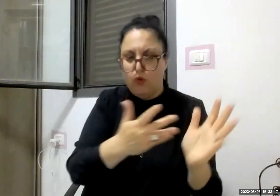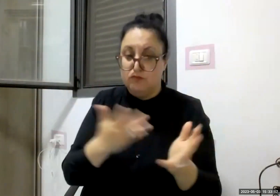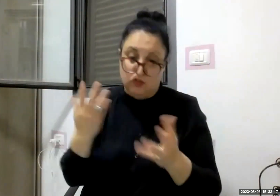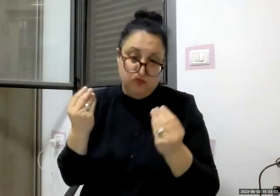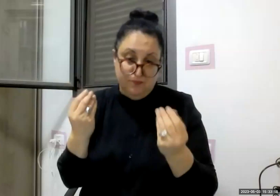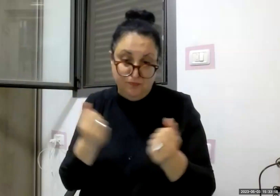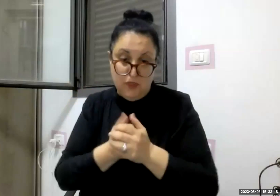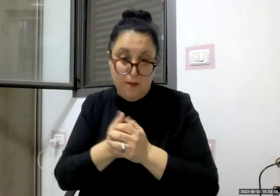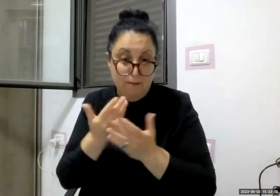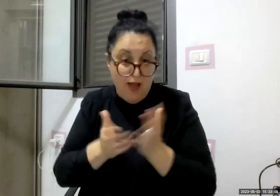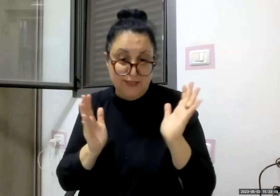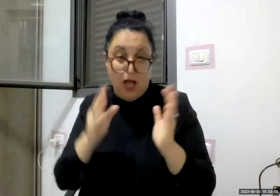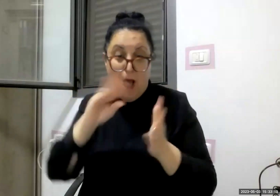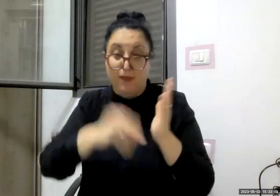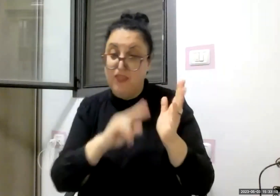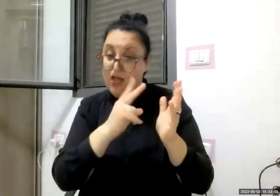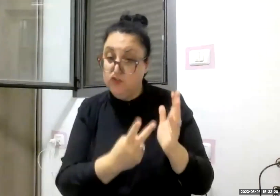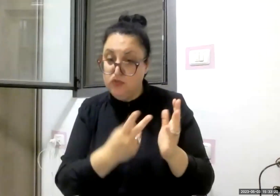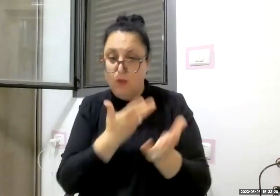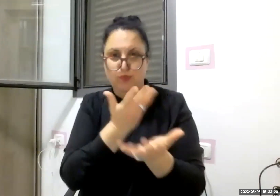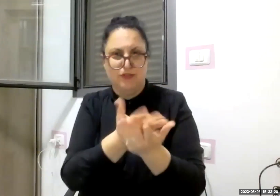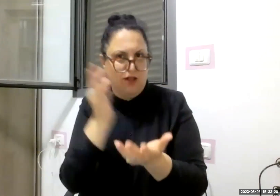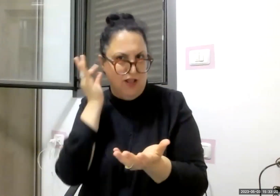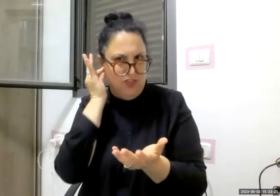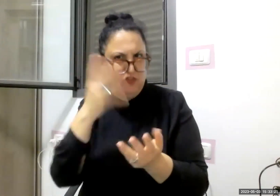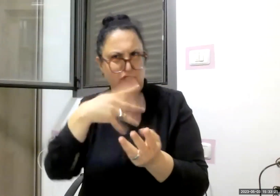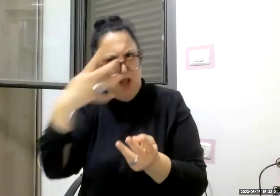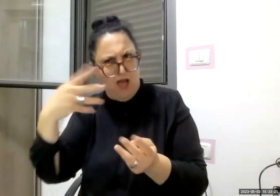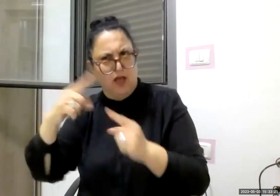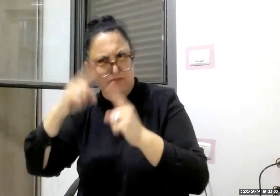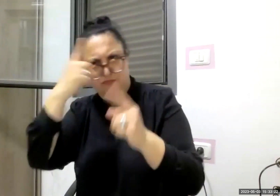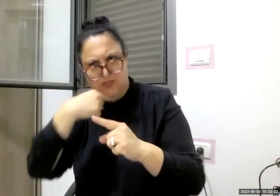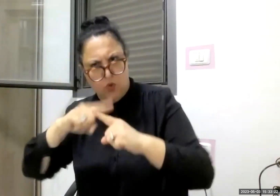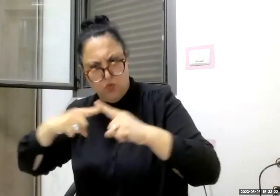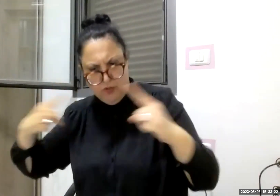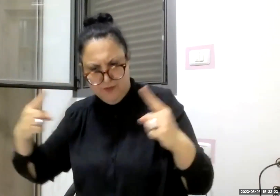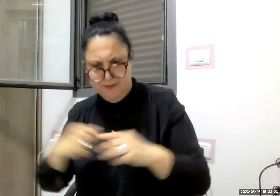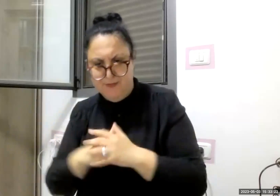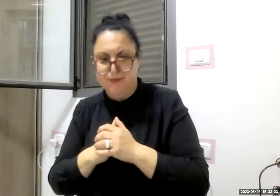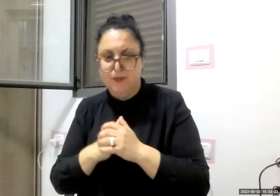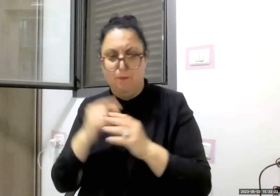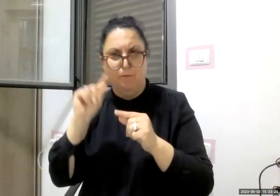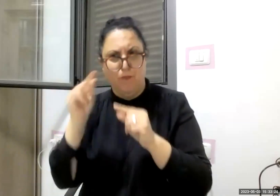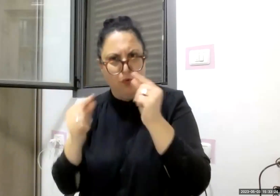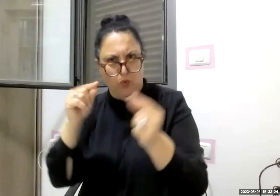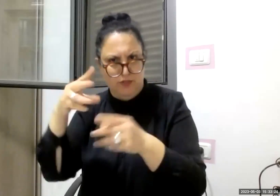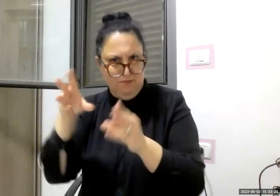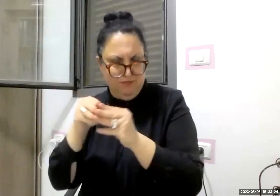צריכים ללמוד איך לעשות את השינוי הזה המנה השנייה למשל יכולה להיות מוצעת